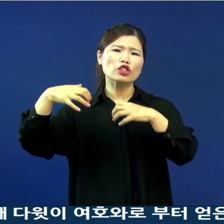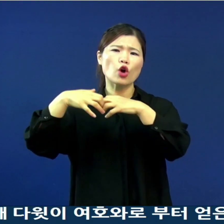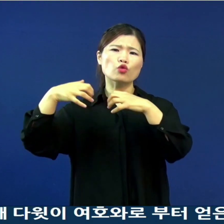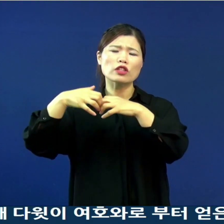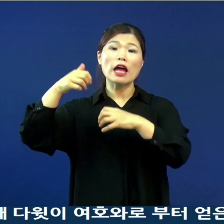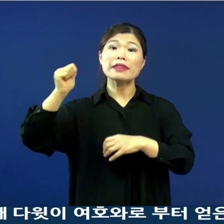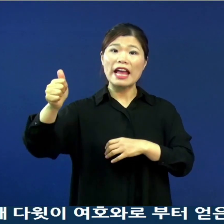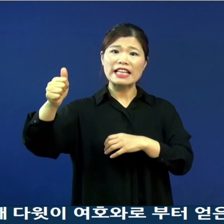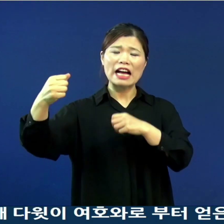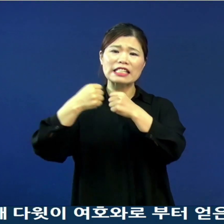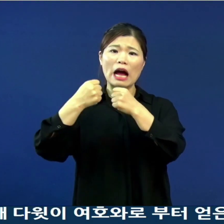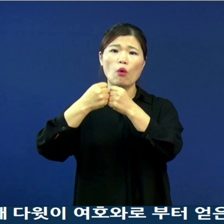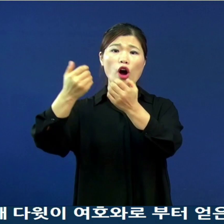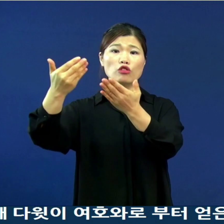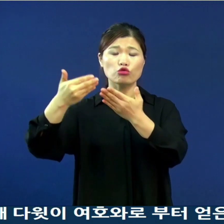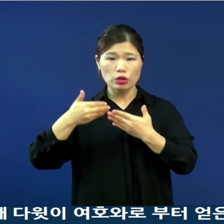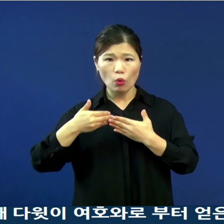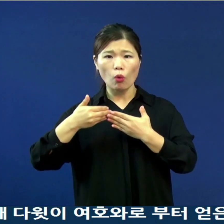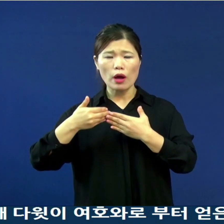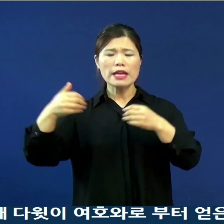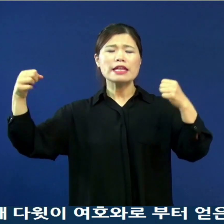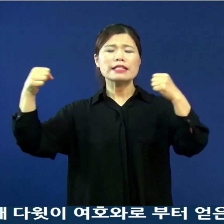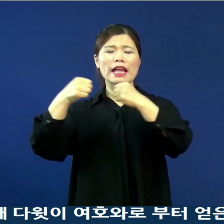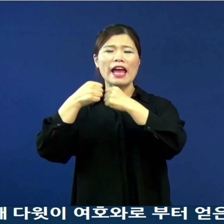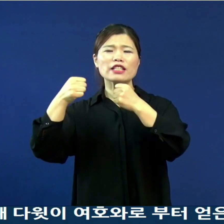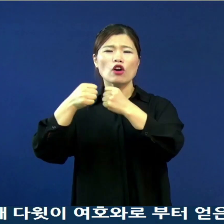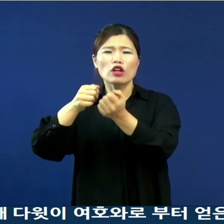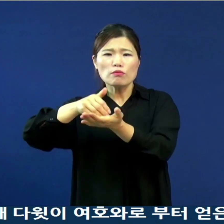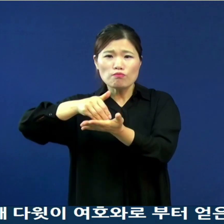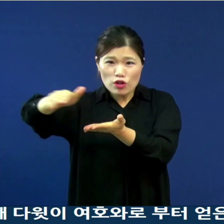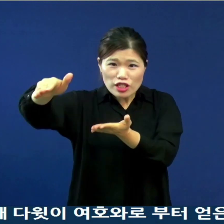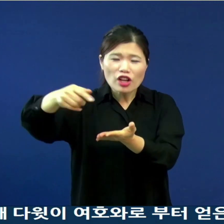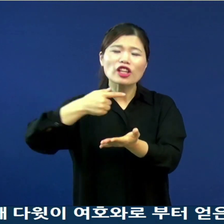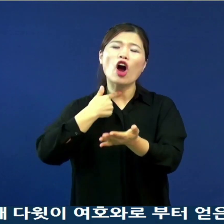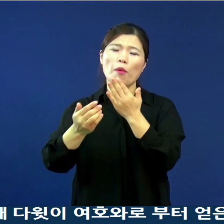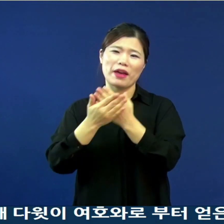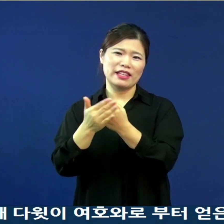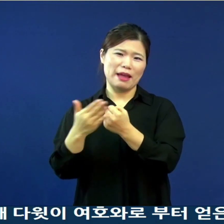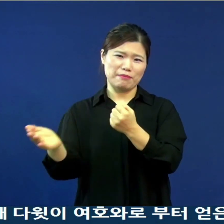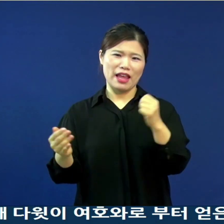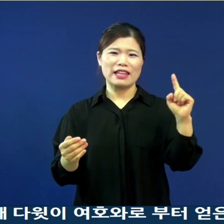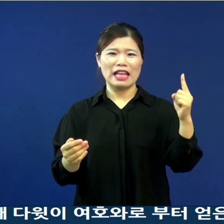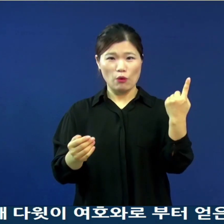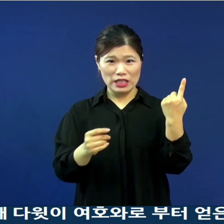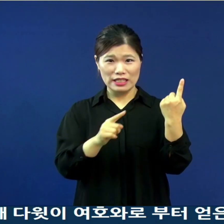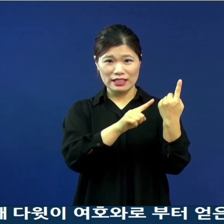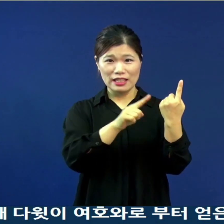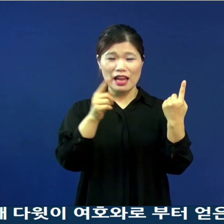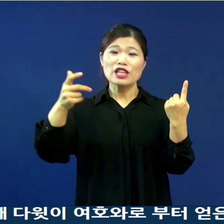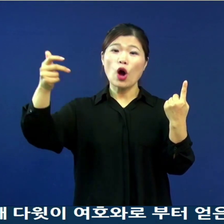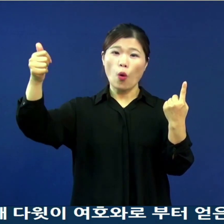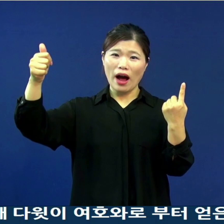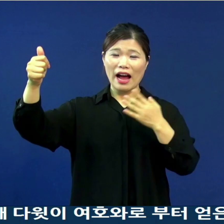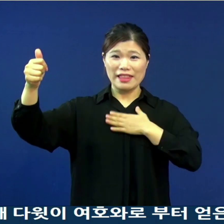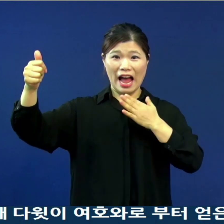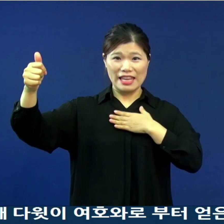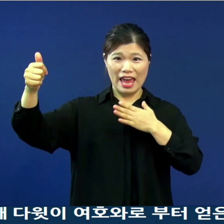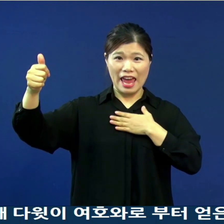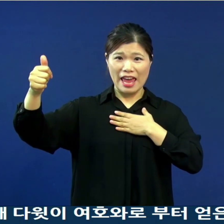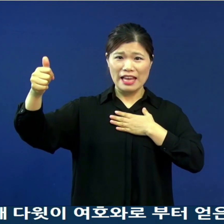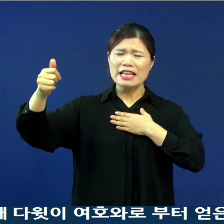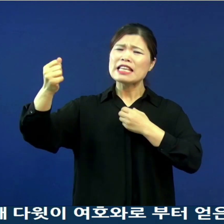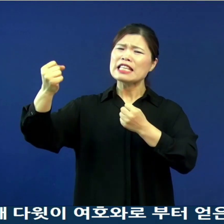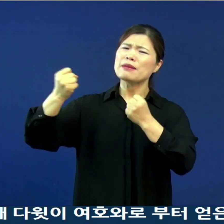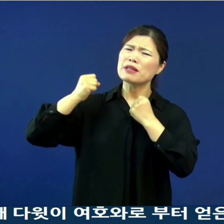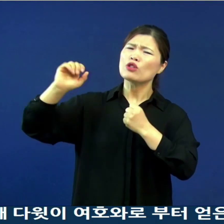싸우셔서 대적들을 물리치는 것을 경험함으로 다윗은 여호와가 자신의 힘이라고 고백할